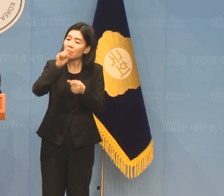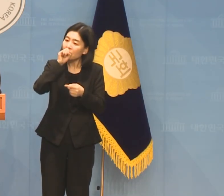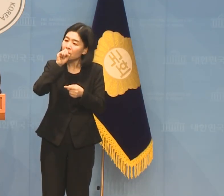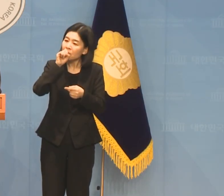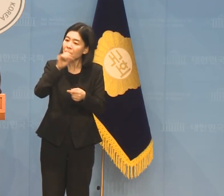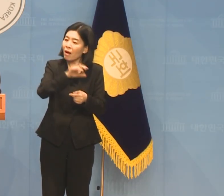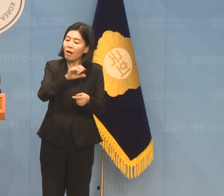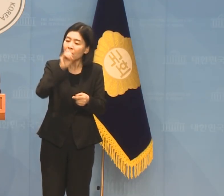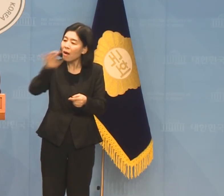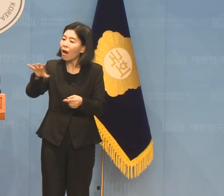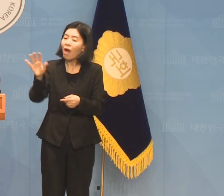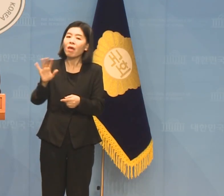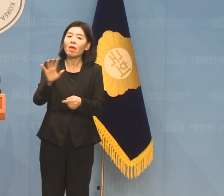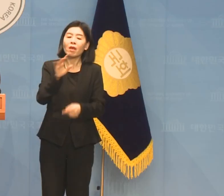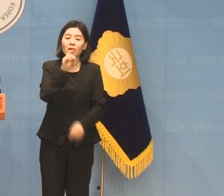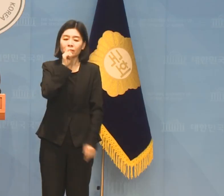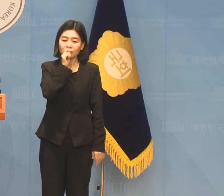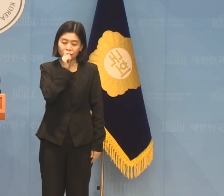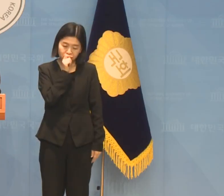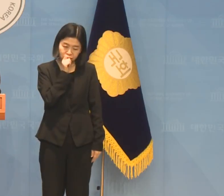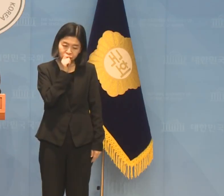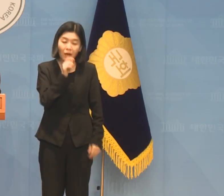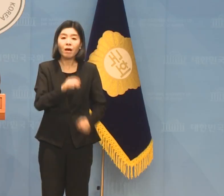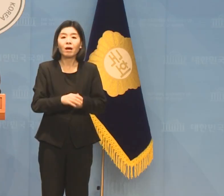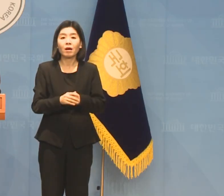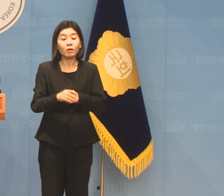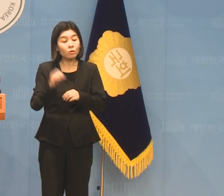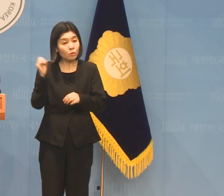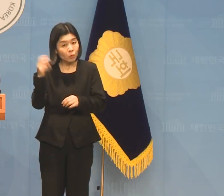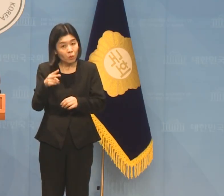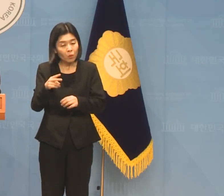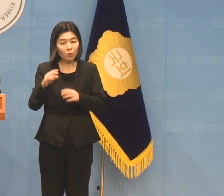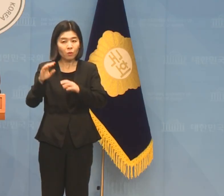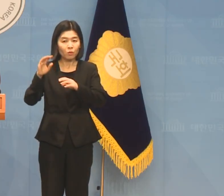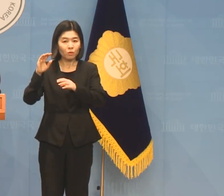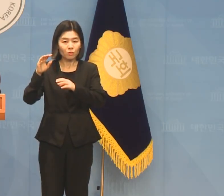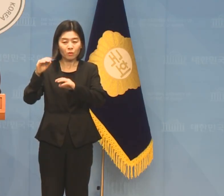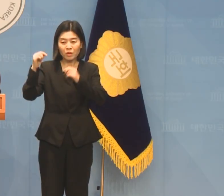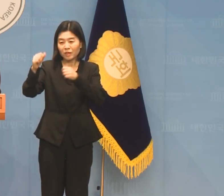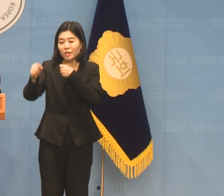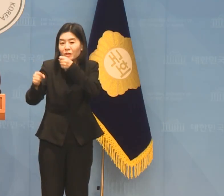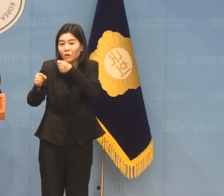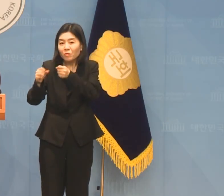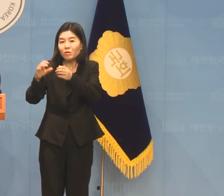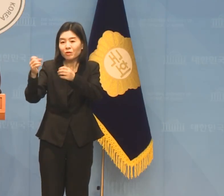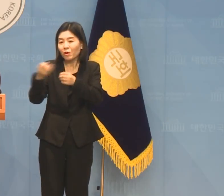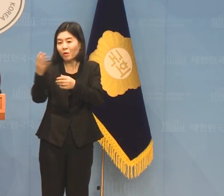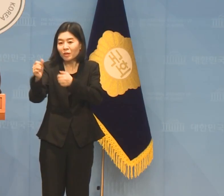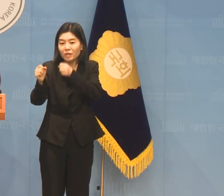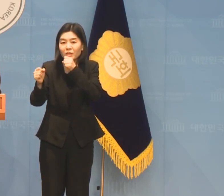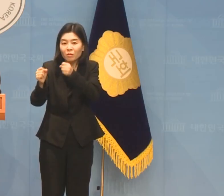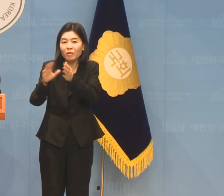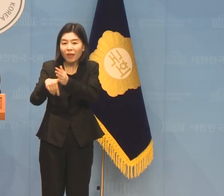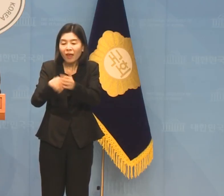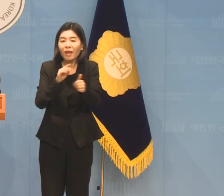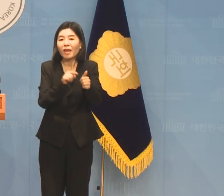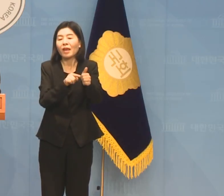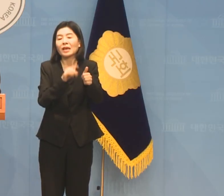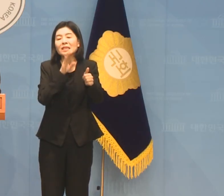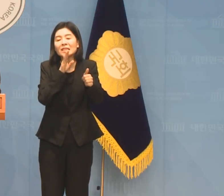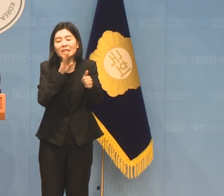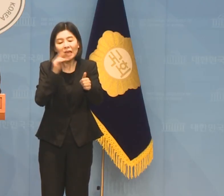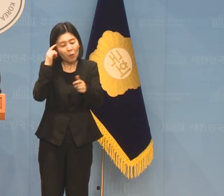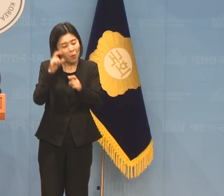열어두더니 내신에는 이성적으로 진지하게 고민 중이라는 보도가 나왔습니다.